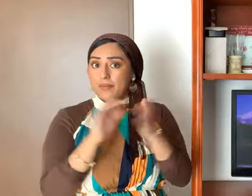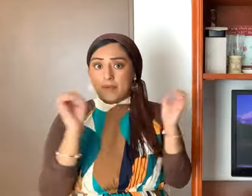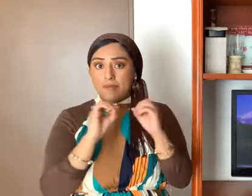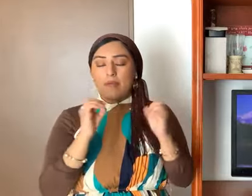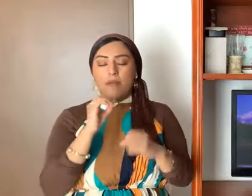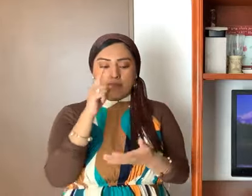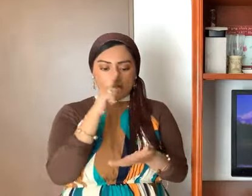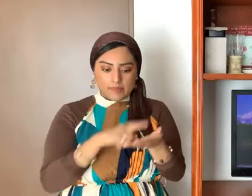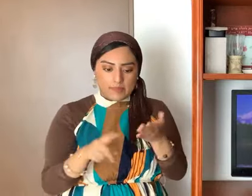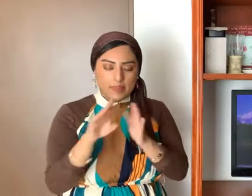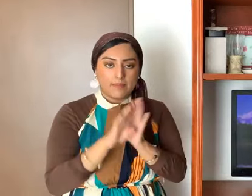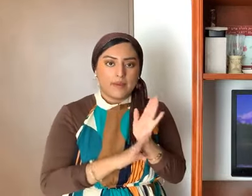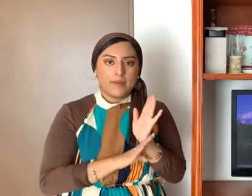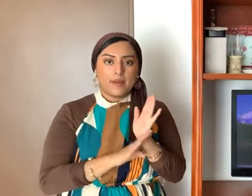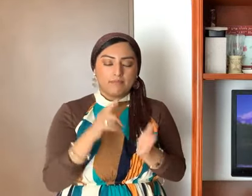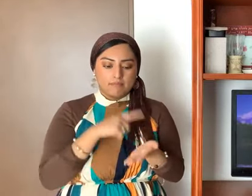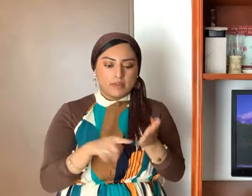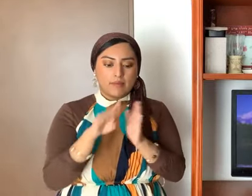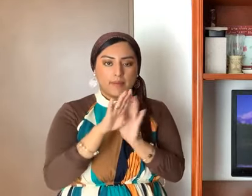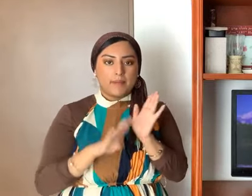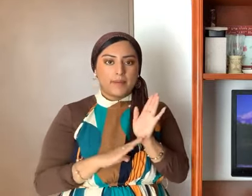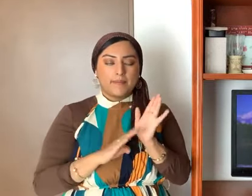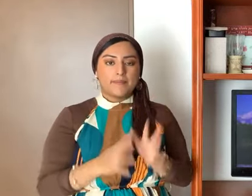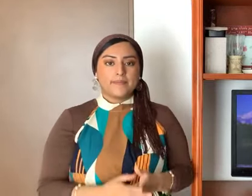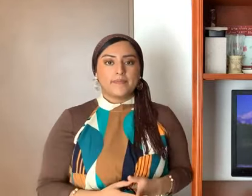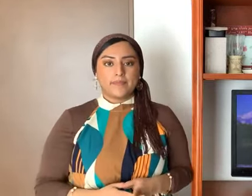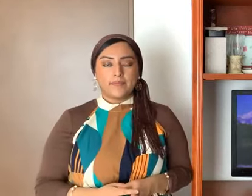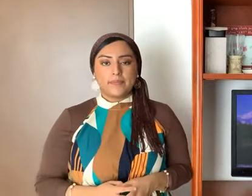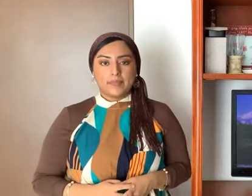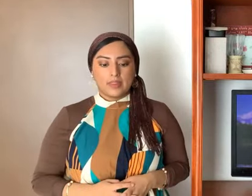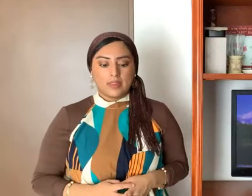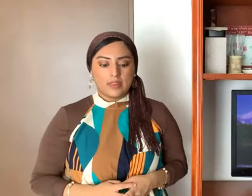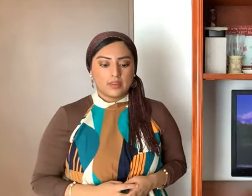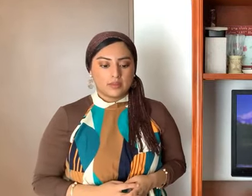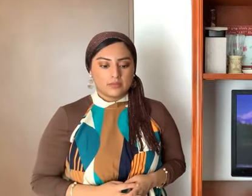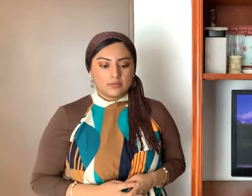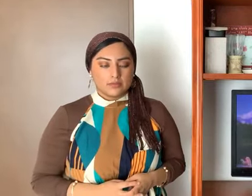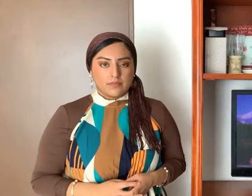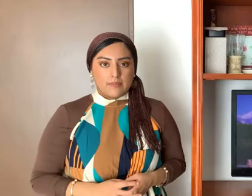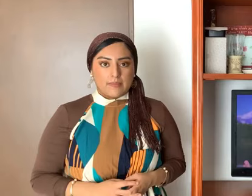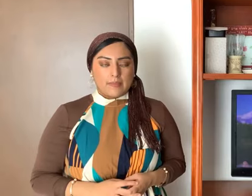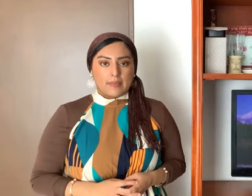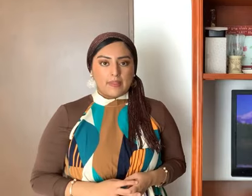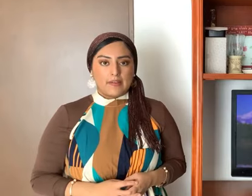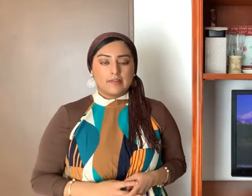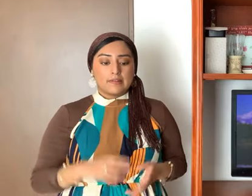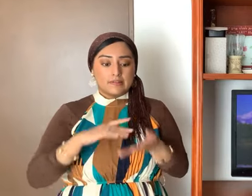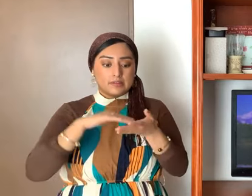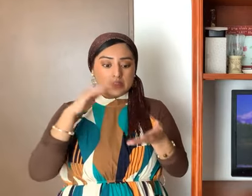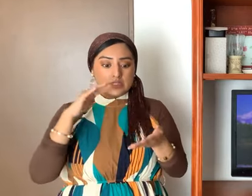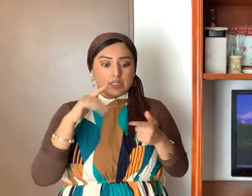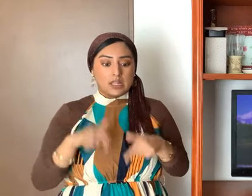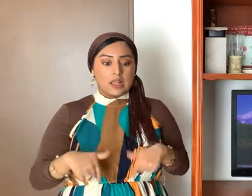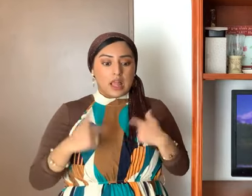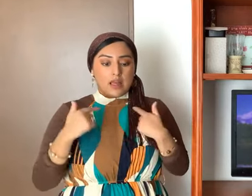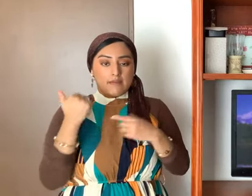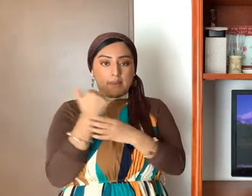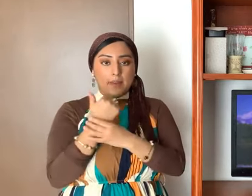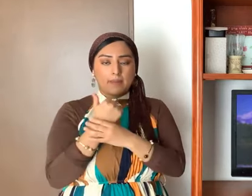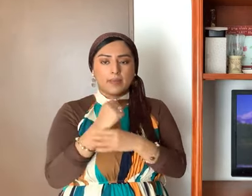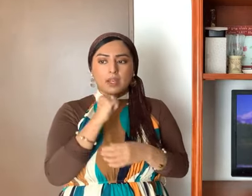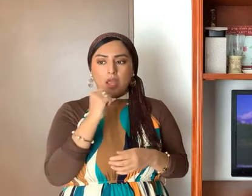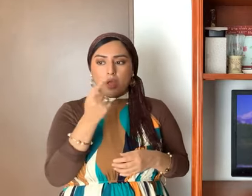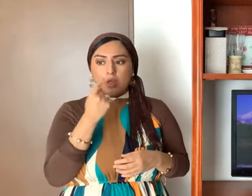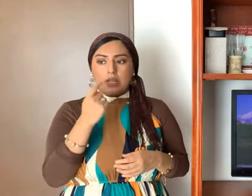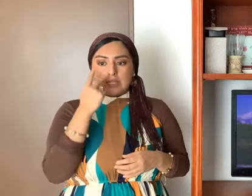Velo en la Biblia. Así es. Entonces, la idea, amados Sahim, de estudiar la vida de Abraham, no es nada